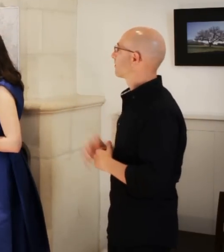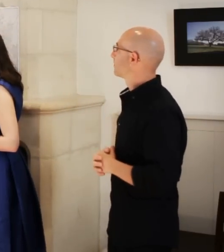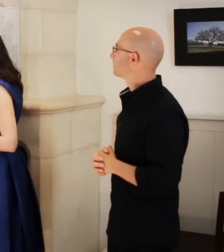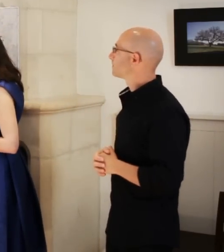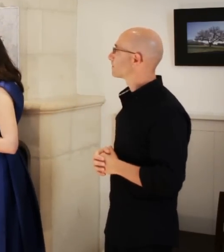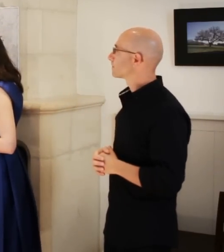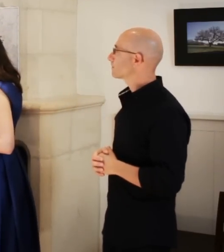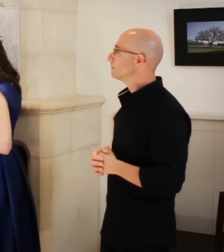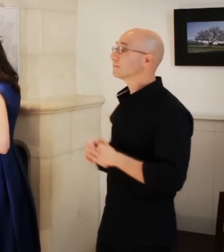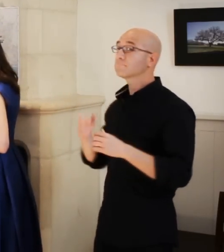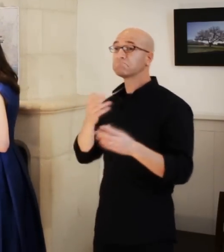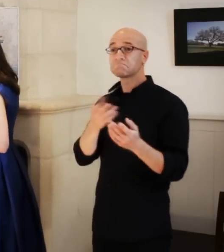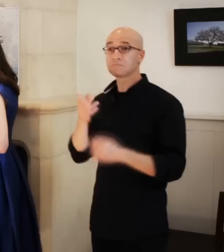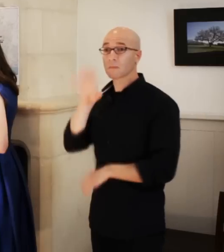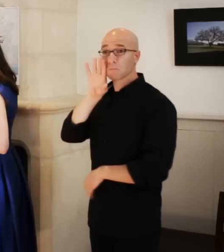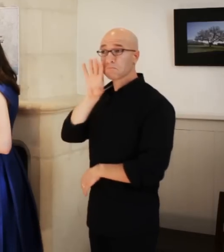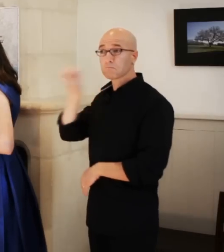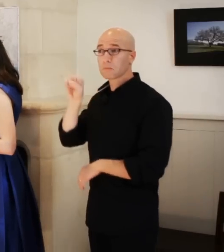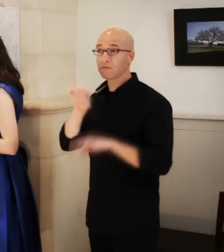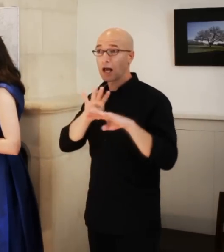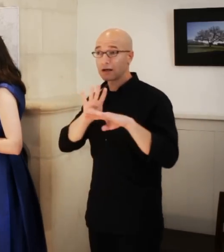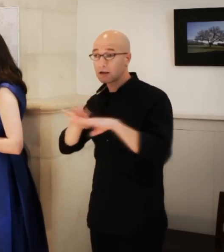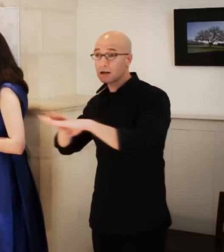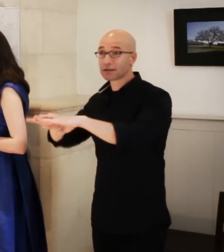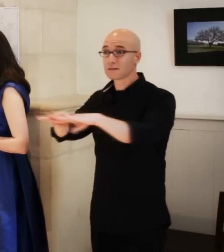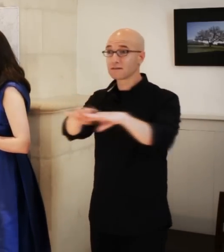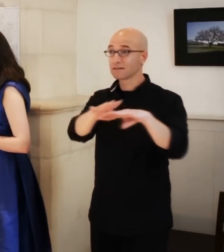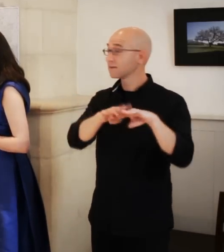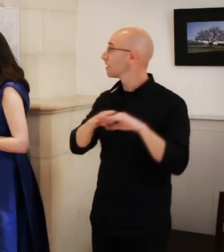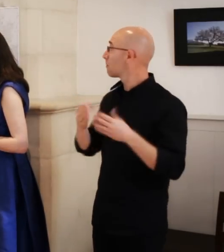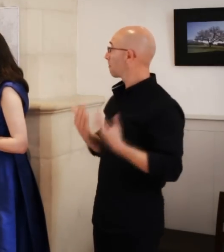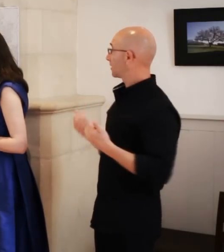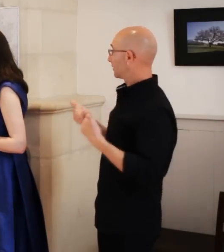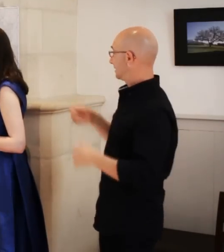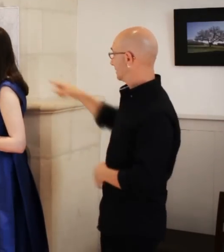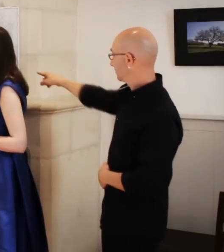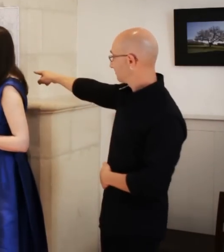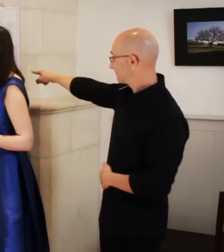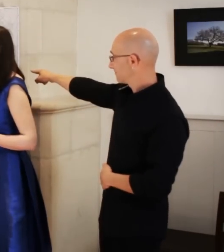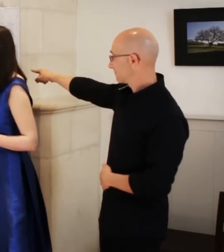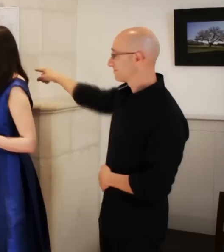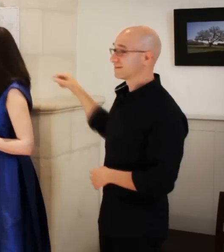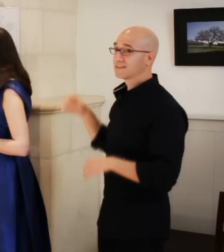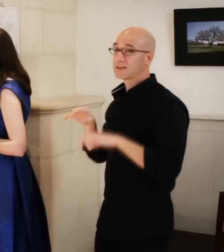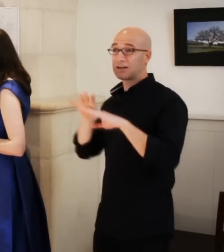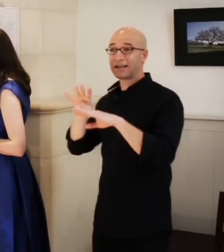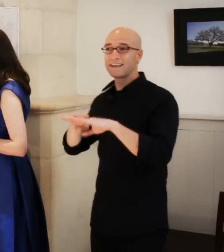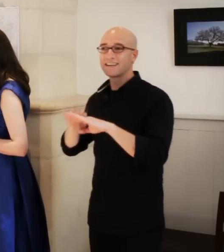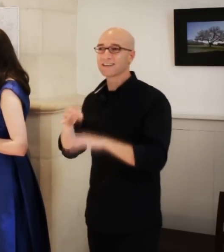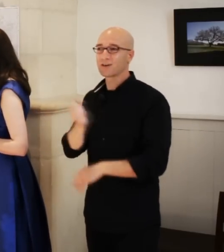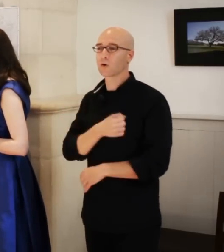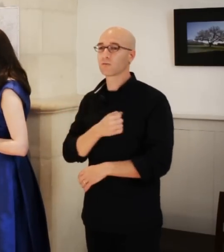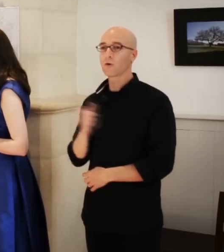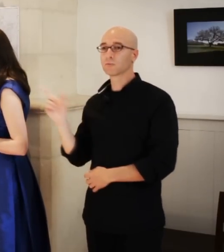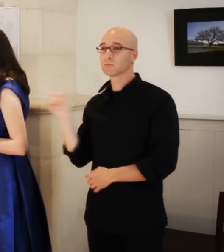plusieurs quartiers comme on peut le voir. Donc en ce moment, on se trouve juste ici, dans le quartier Rochefort. Donc nous, pendant 6 semaines, on a